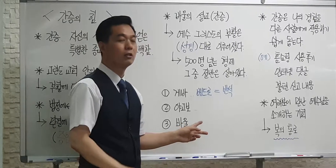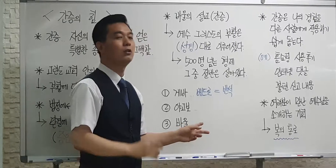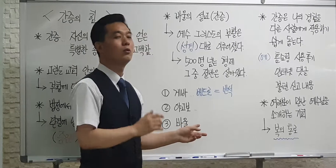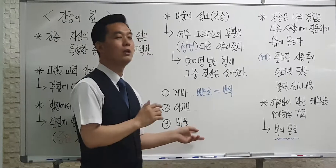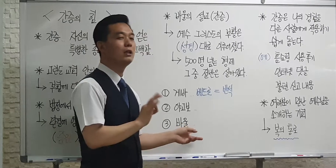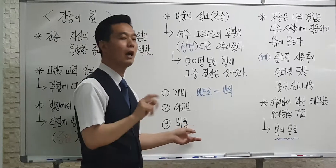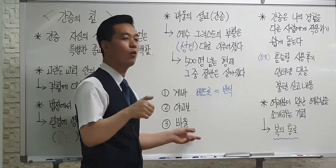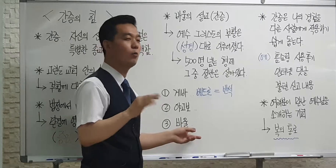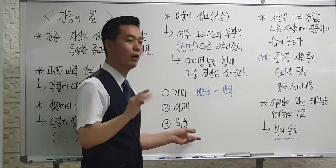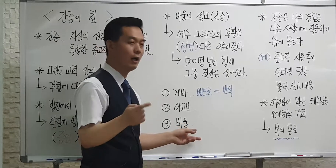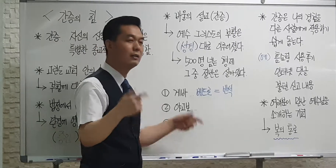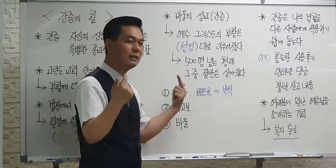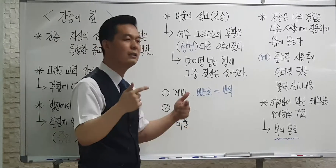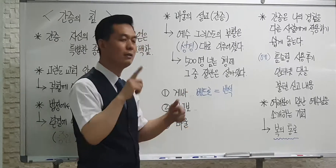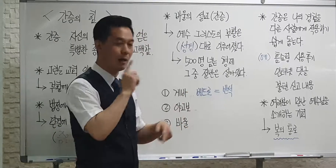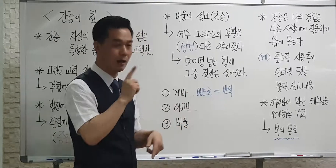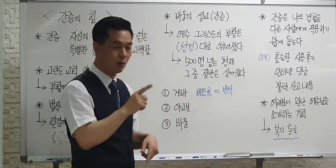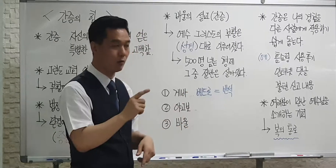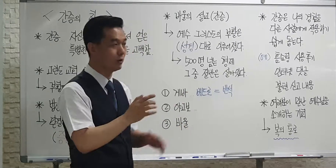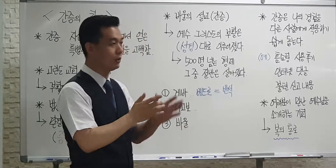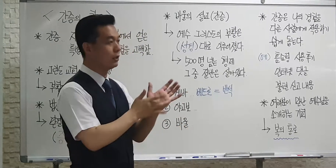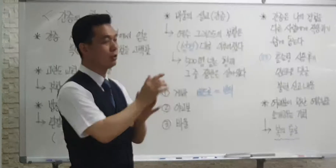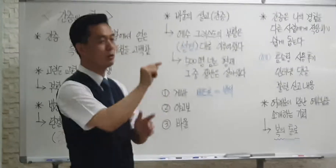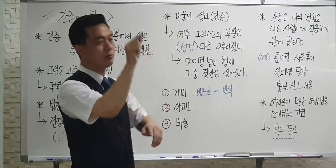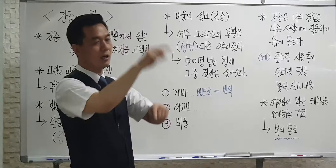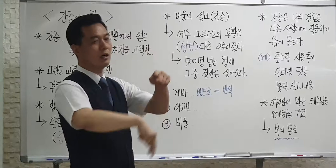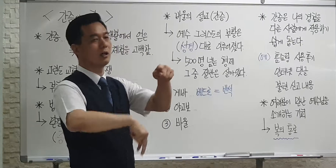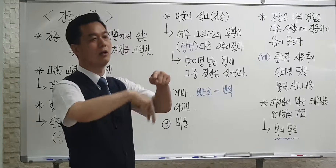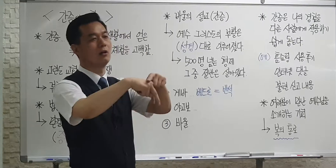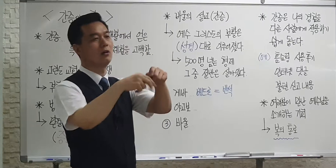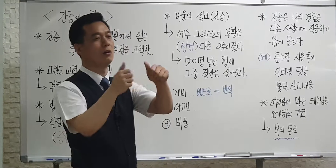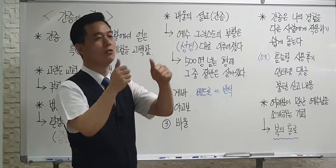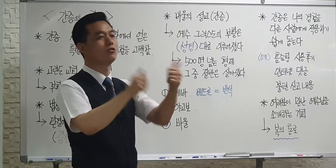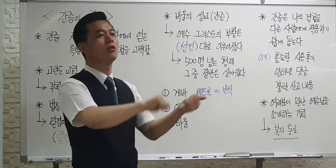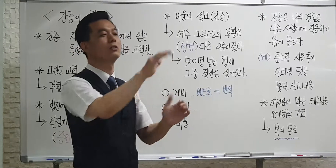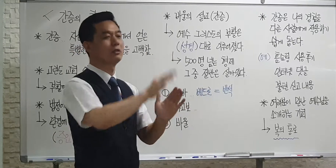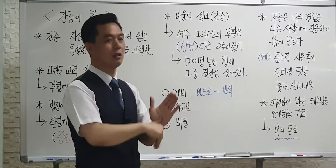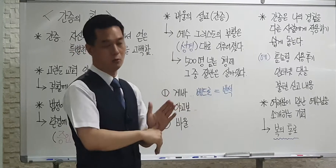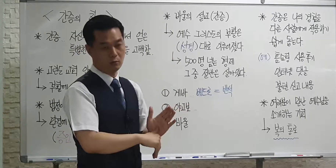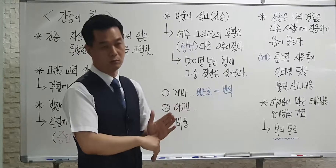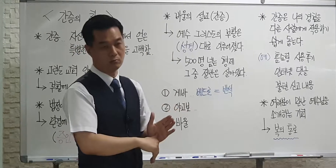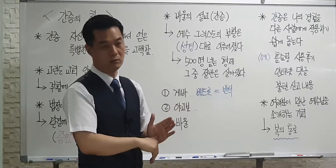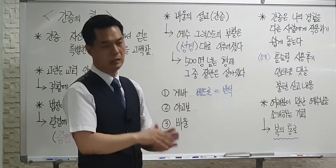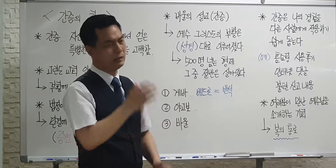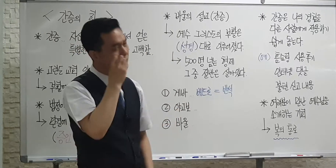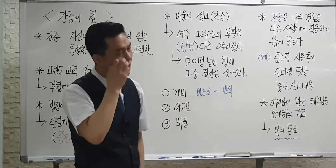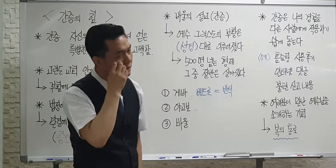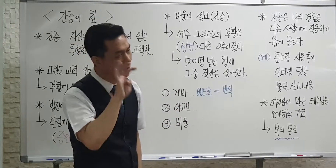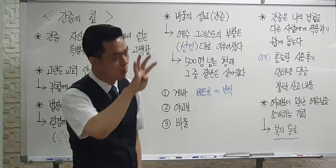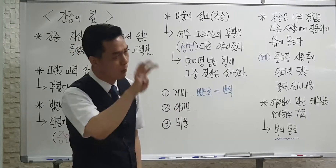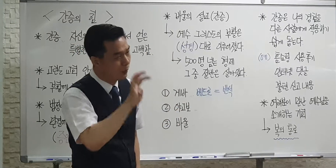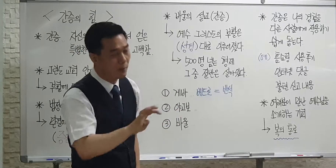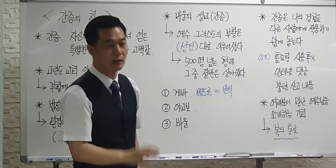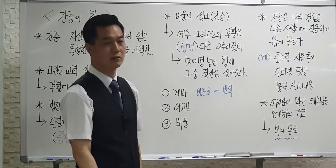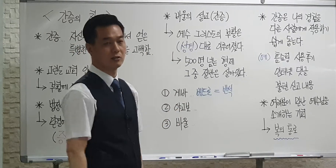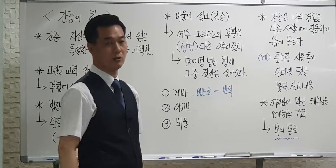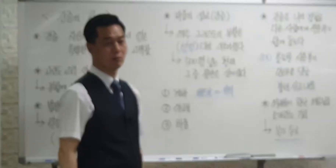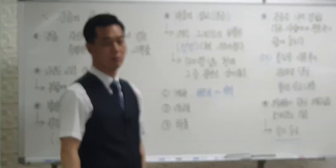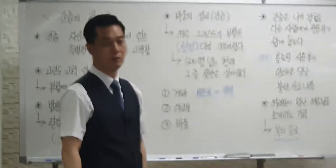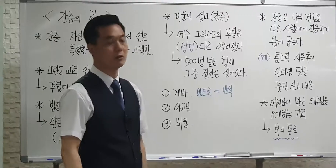그리고 이 야고보가 늘 말하고, 예수님이 십자가에 달려 죽었을 때도 이상하다고 물음표를 많이 가졌어요.